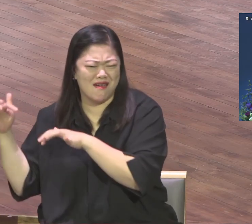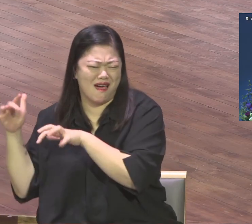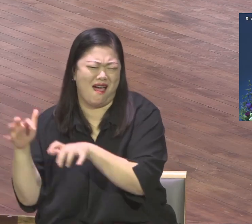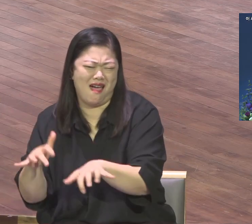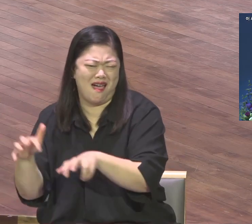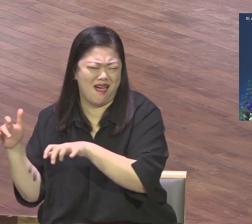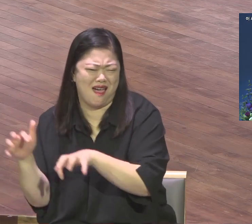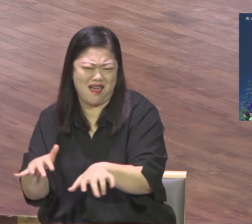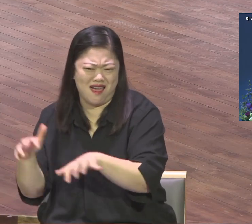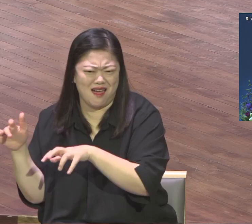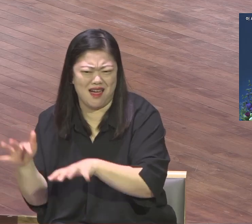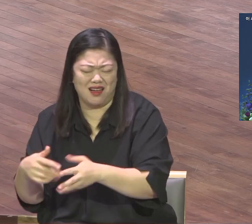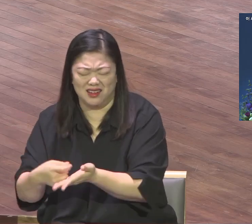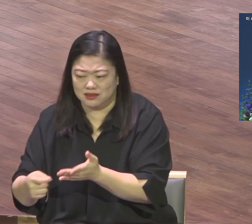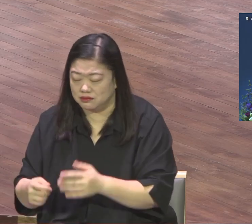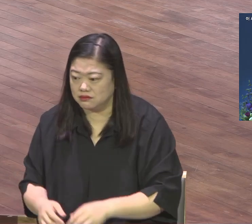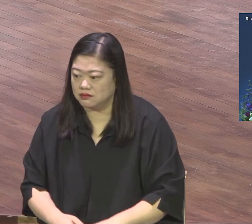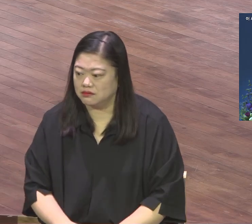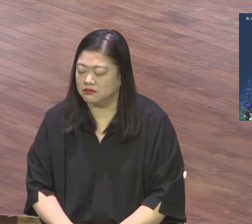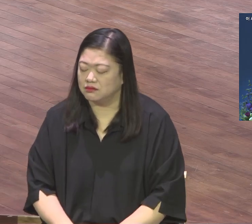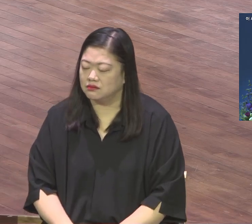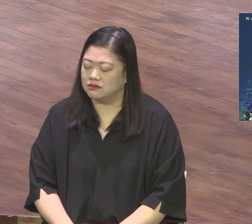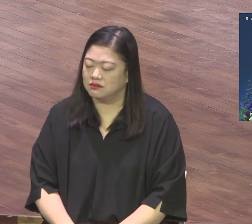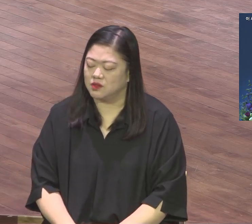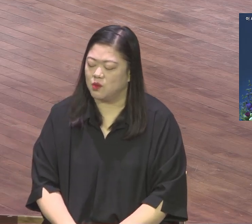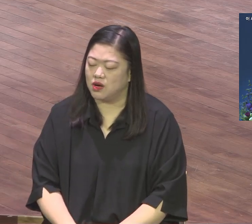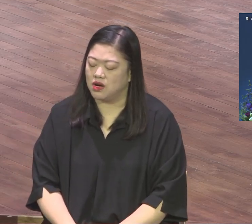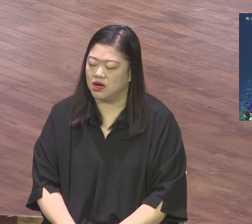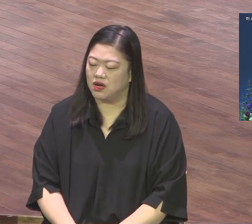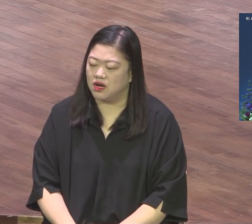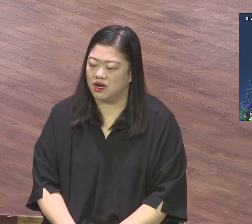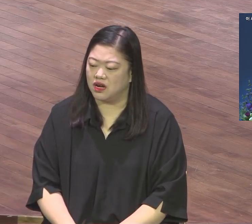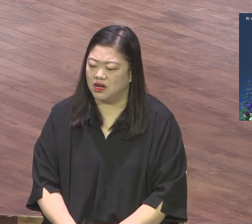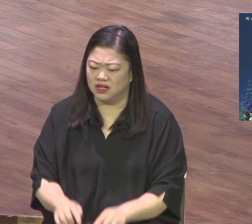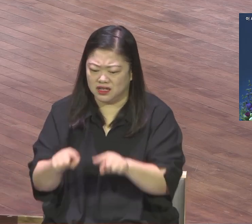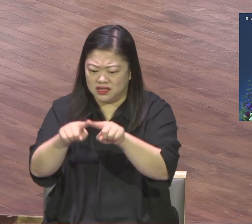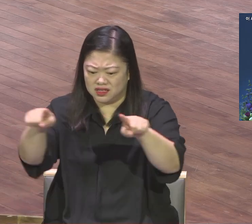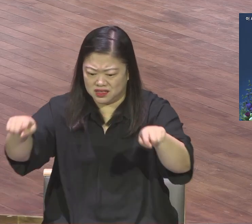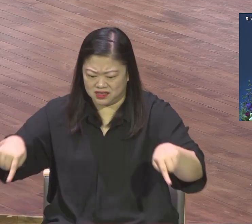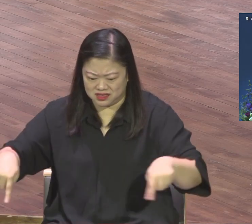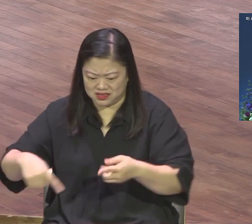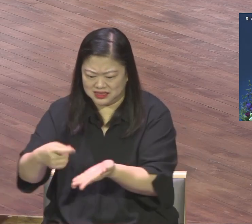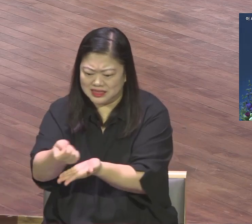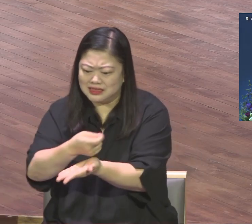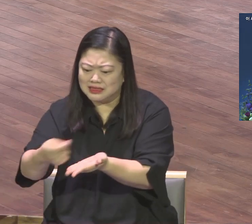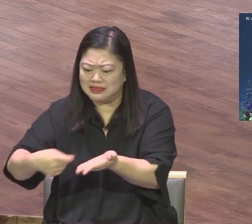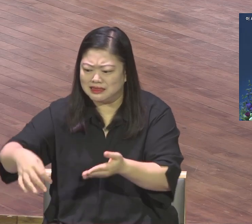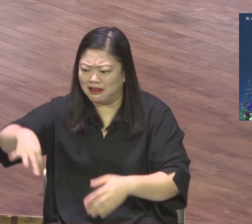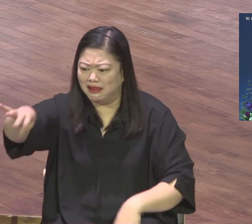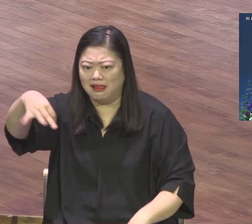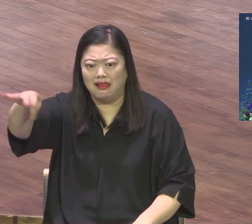미어터지도록 가는데 엄청 가더라니까. 이야. 그는 뭐 사인이 하나 하는데.